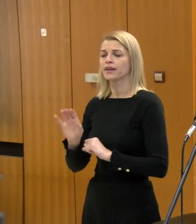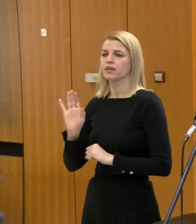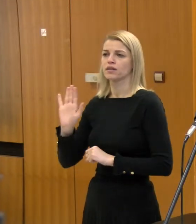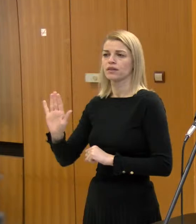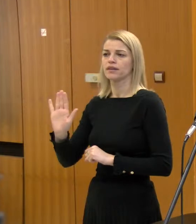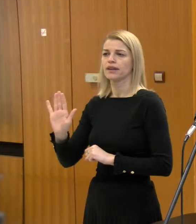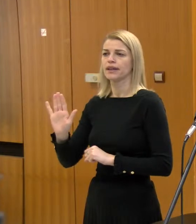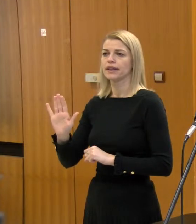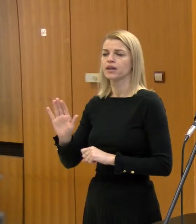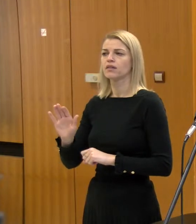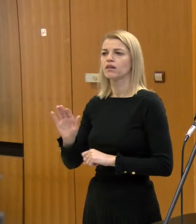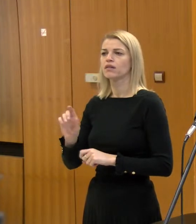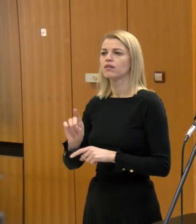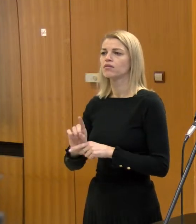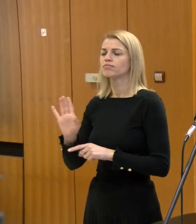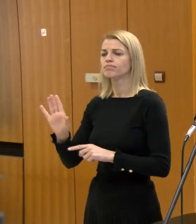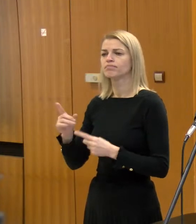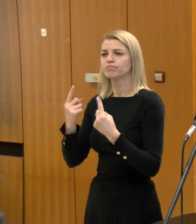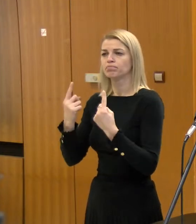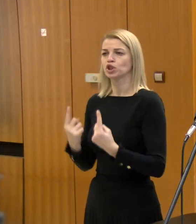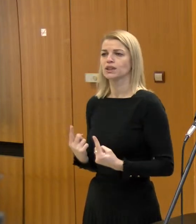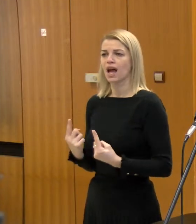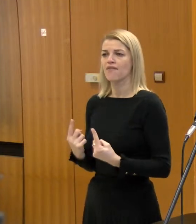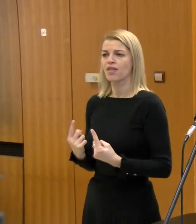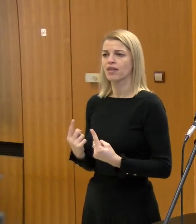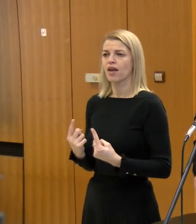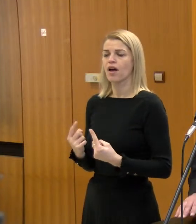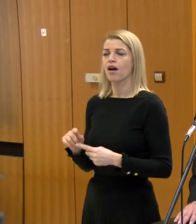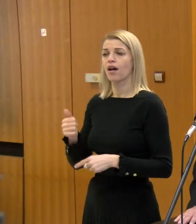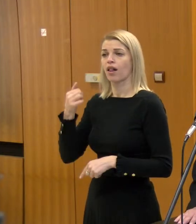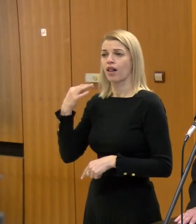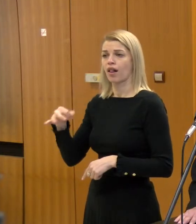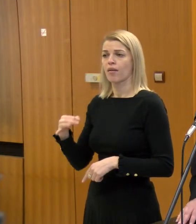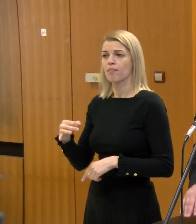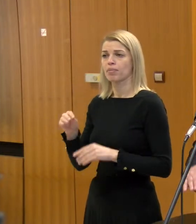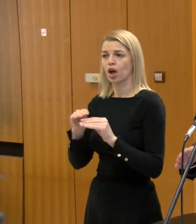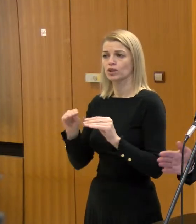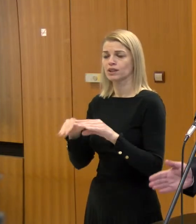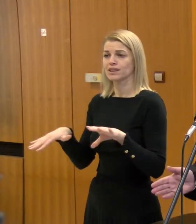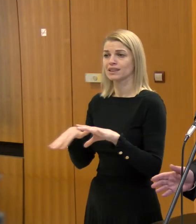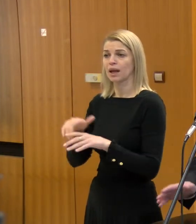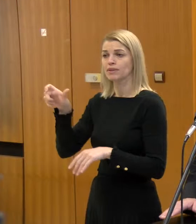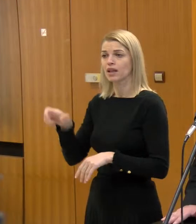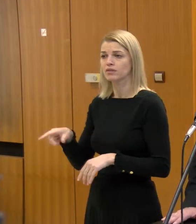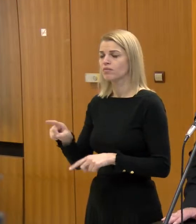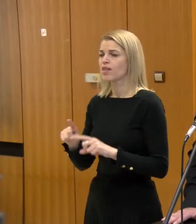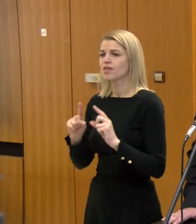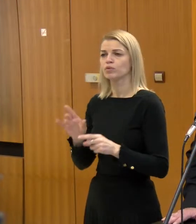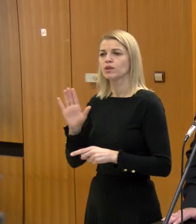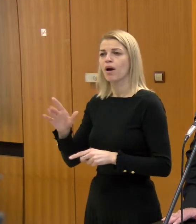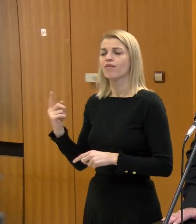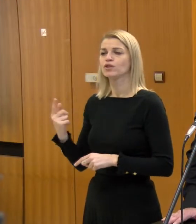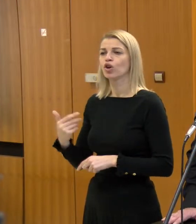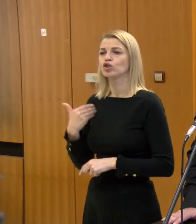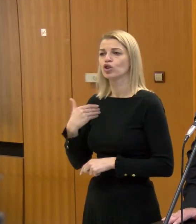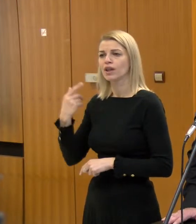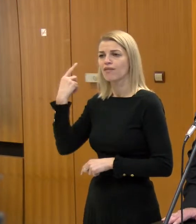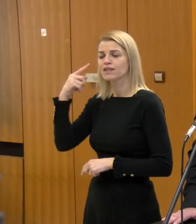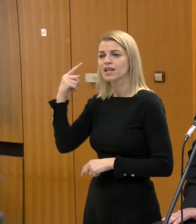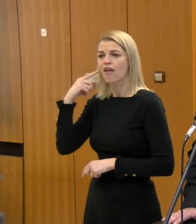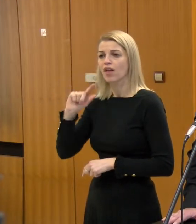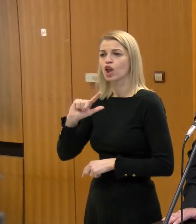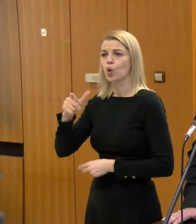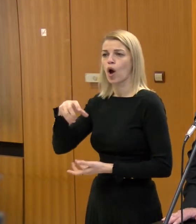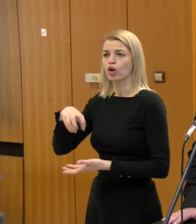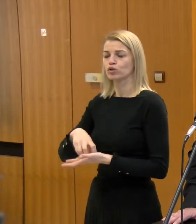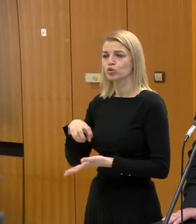sa povedať, jedinečné postavenie v tom, že ako jediní pedagogickí zamestnanci nemusia mať vysokoškolské vzdelanie